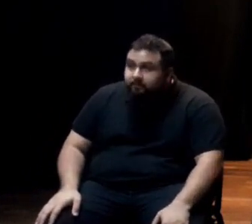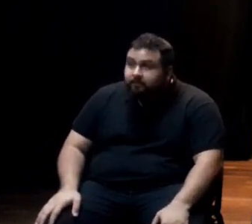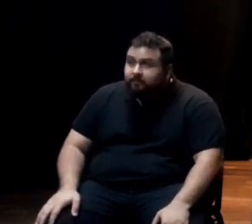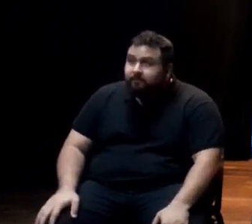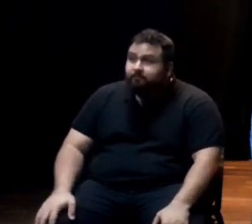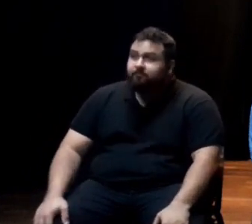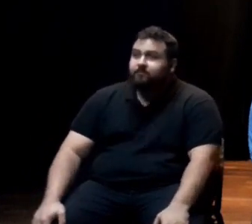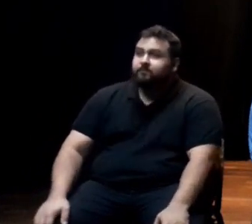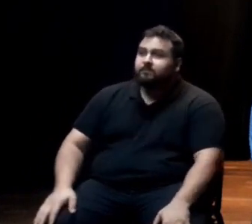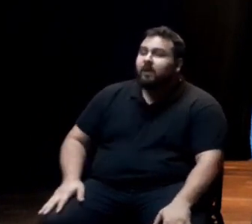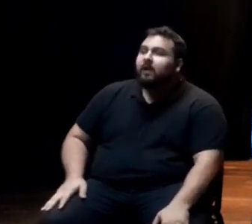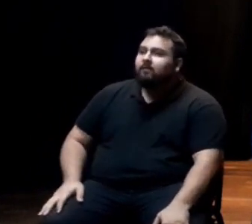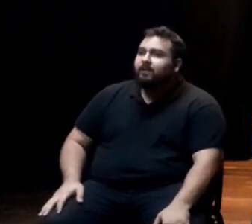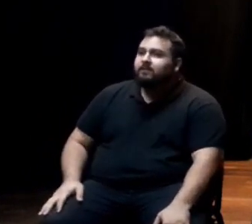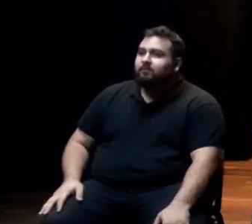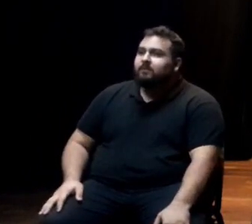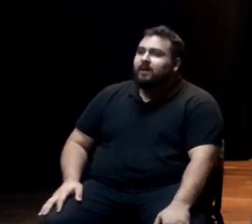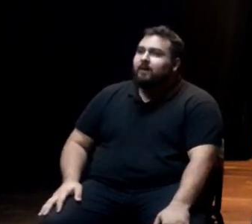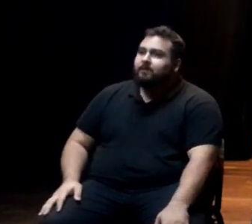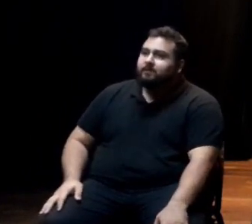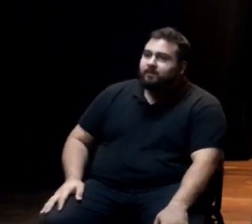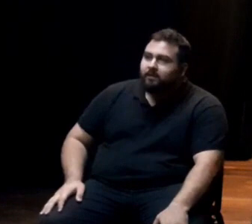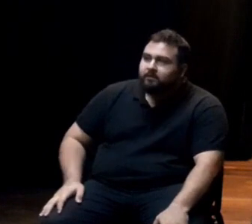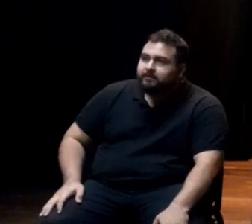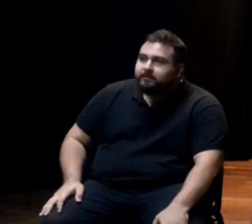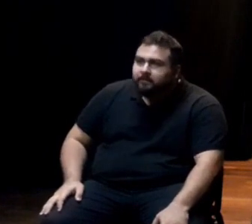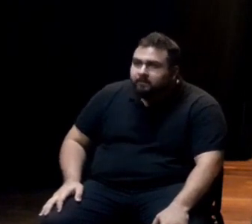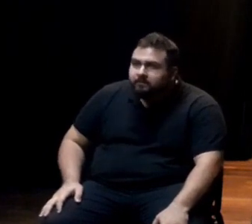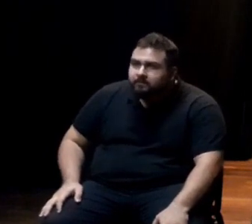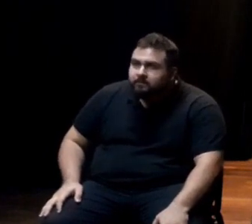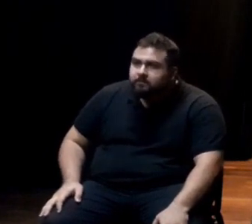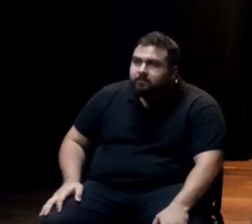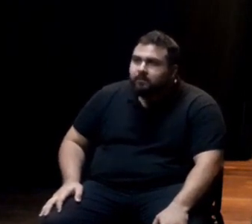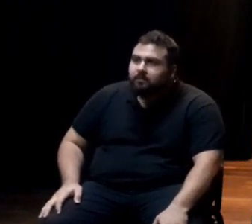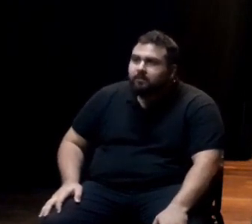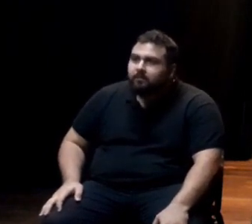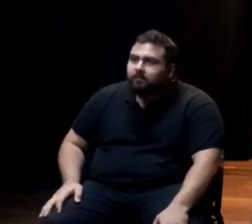gente vem chamar um intérprete, né,